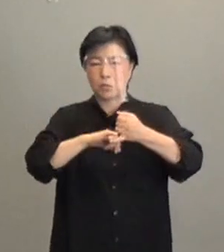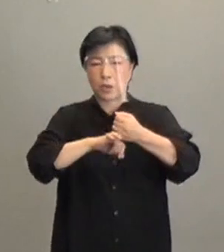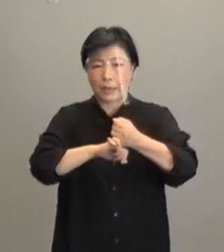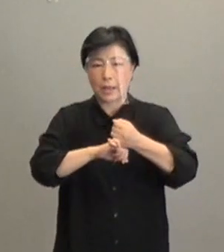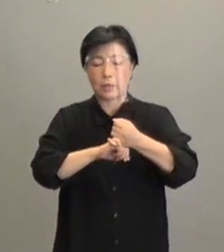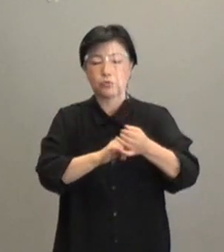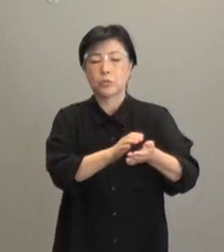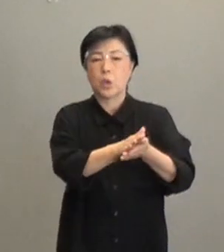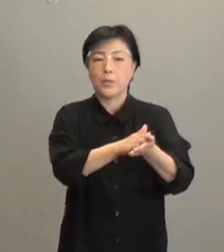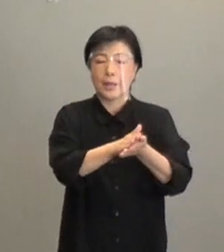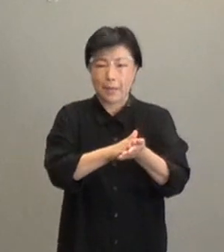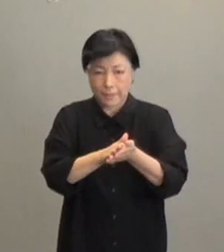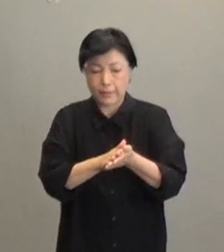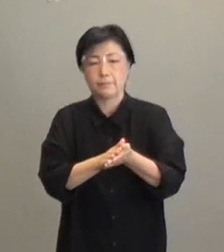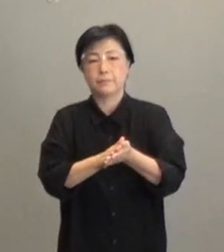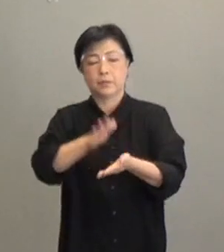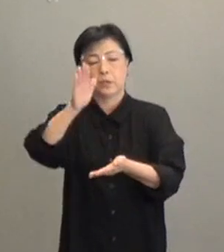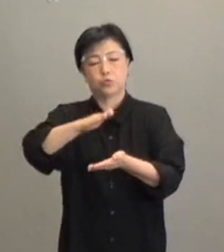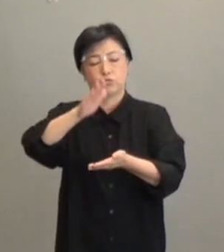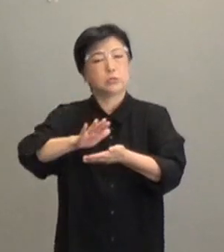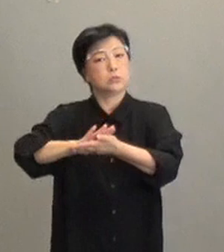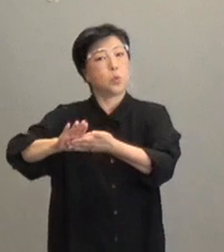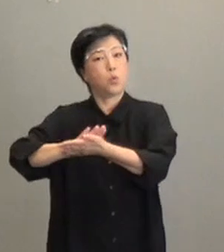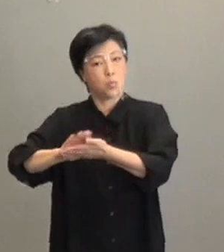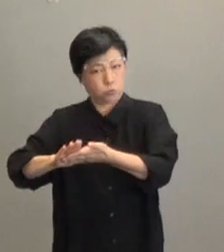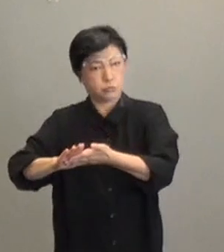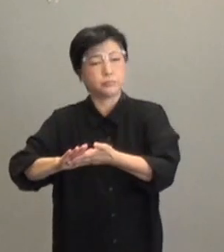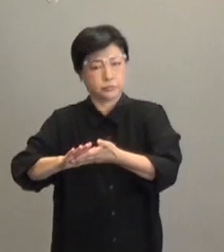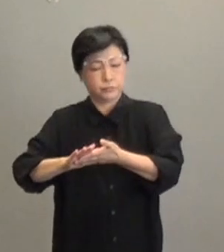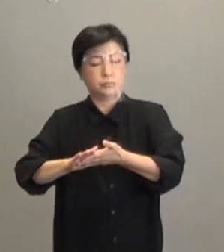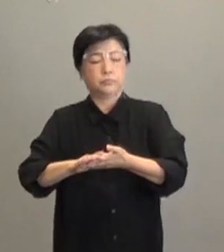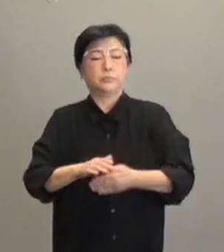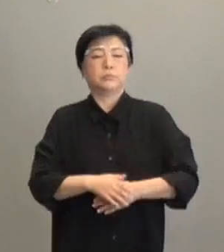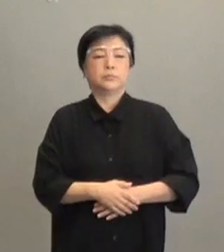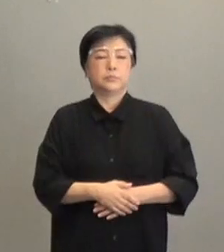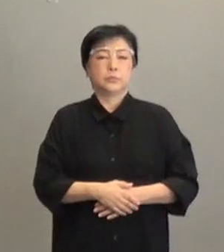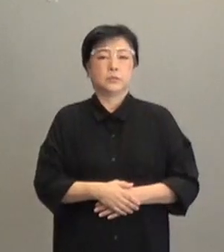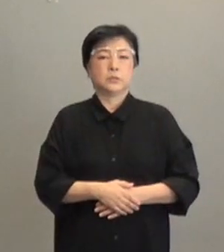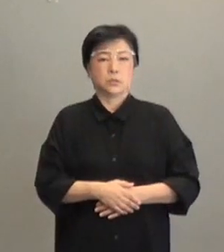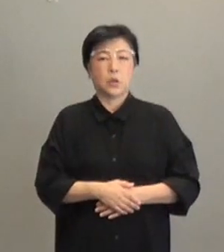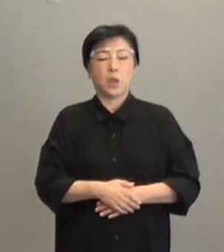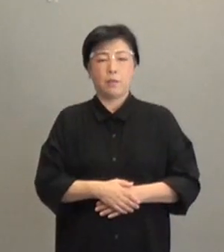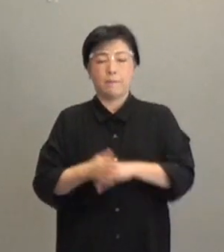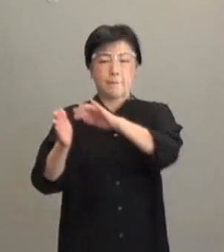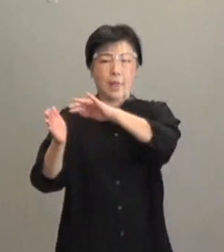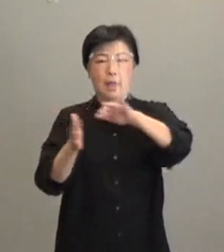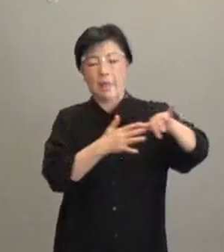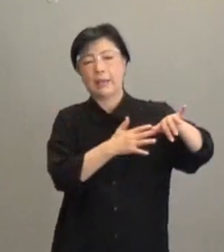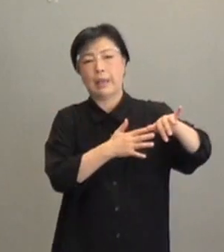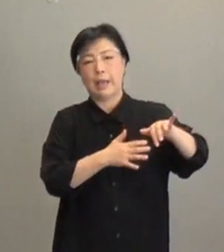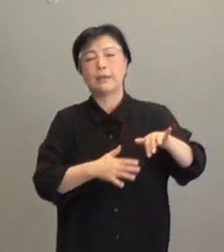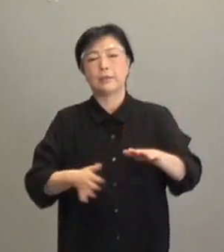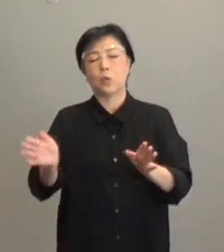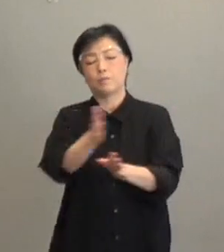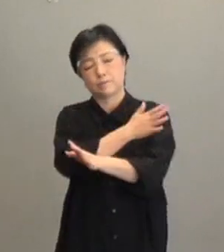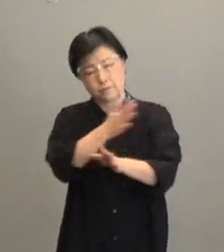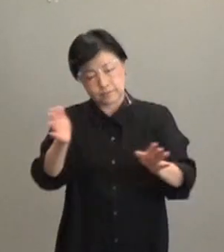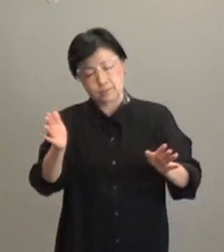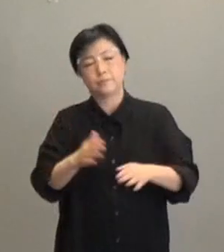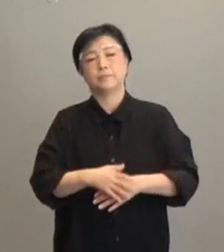こまめな手洗いや手指消毒、いわゆる手指の消毒ですね、換気の徹底などをお願いをいたします